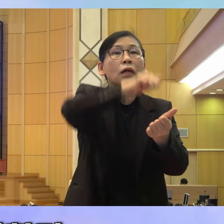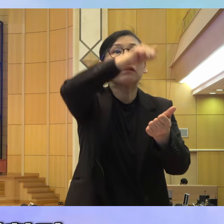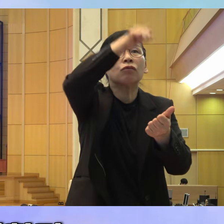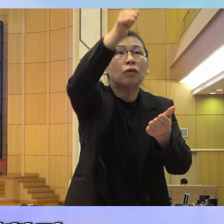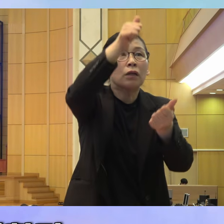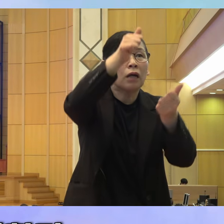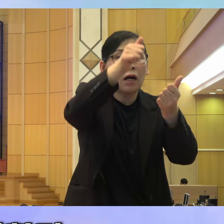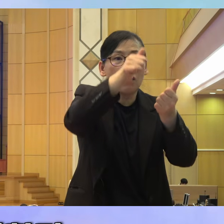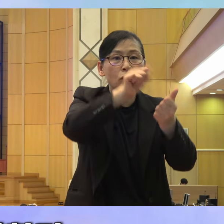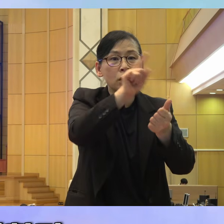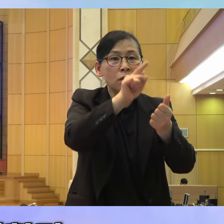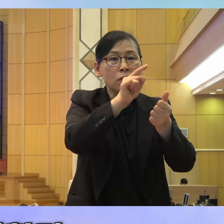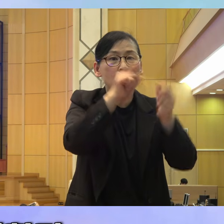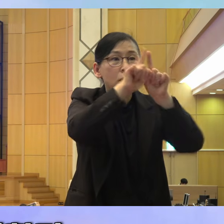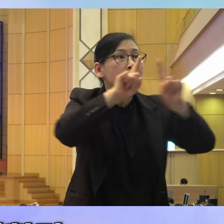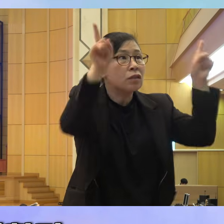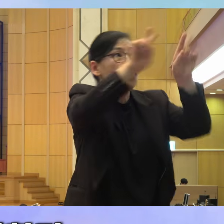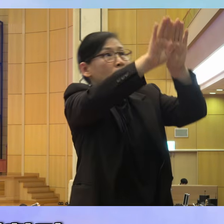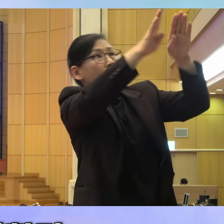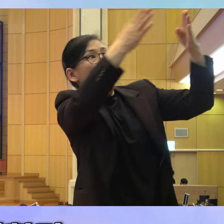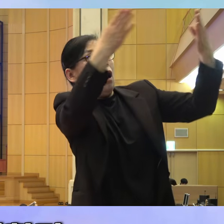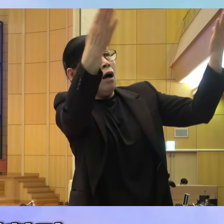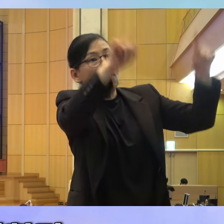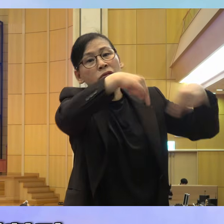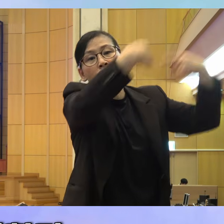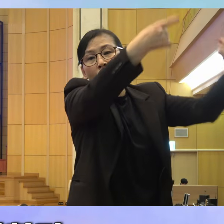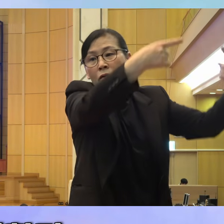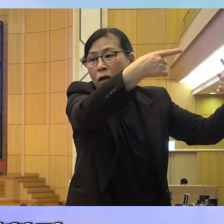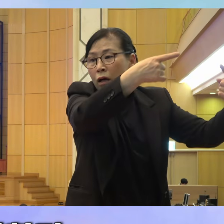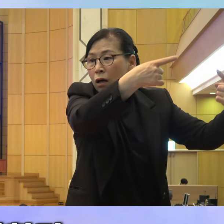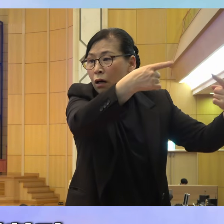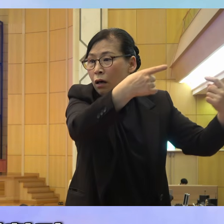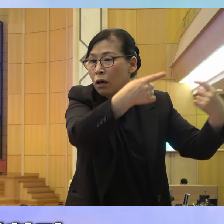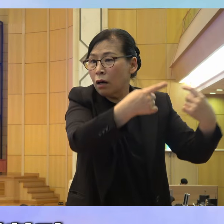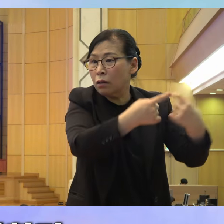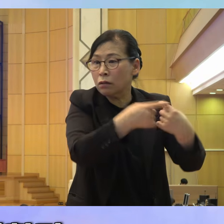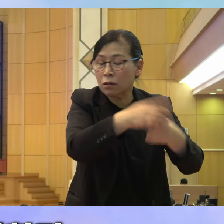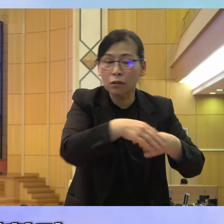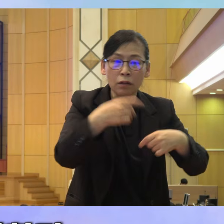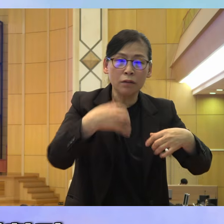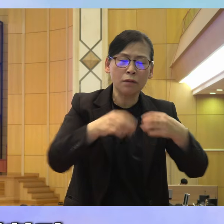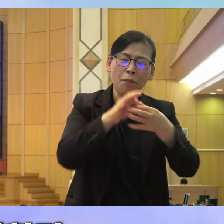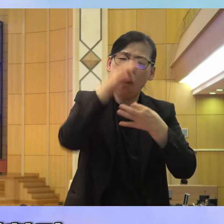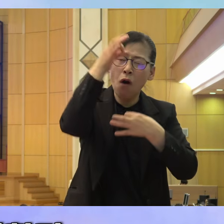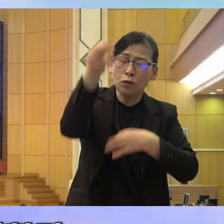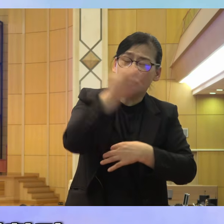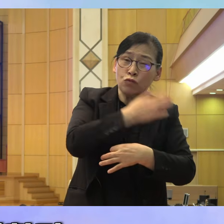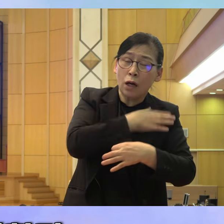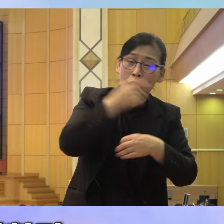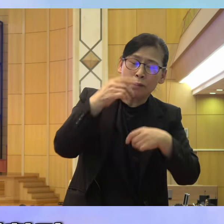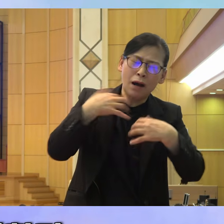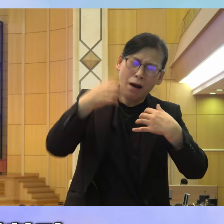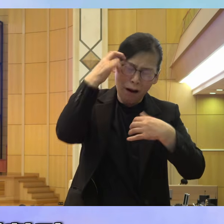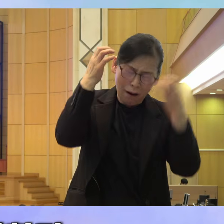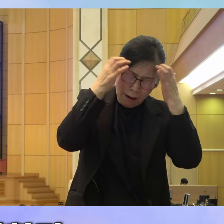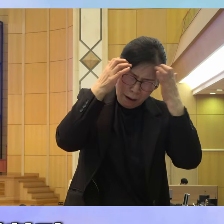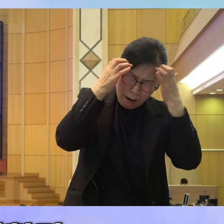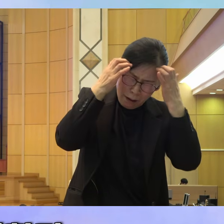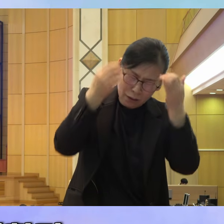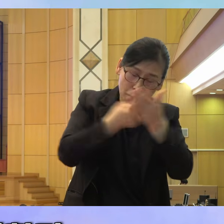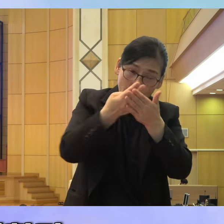영혼이 음부에 가서 고통 중에 눈을 들어 멀리 아브라함이 말하는